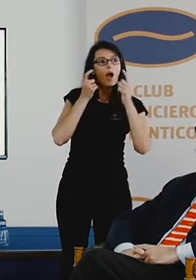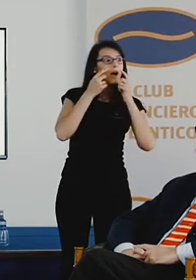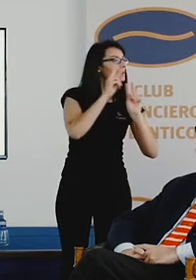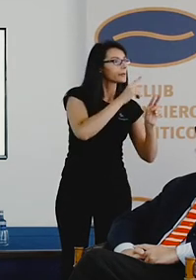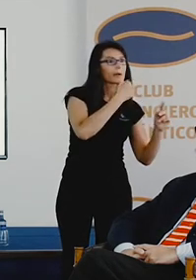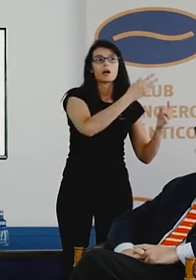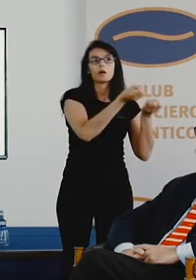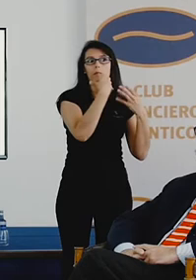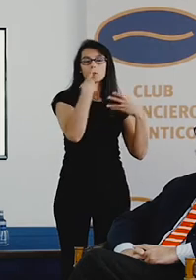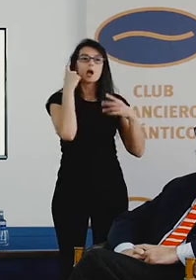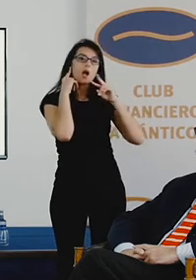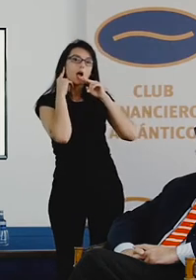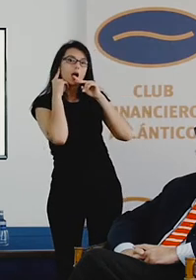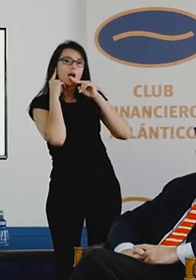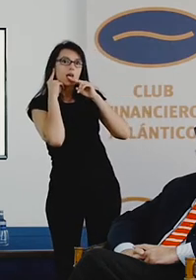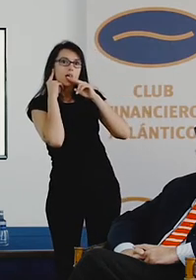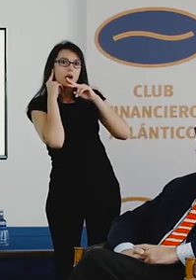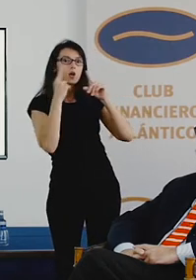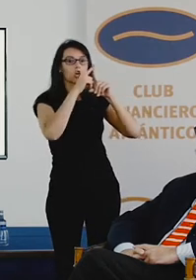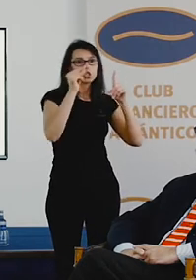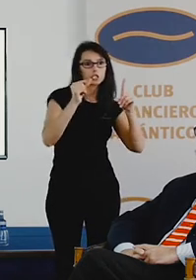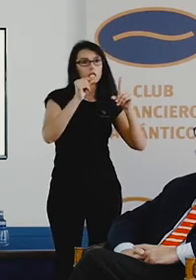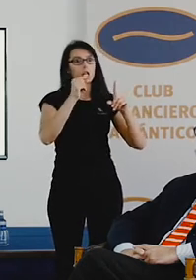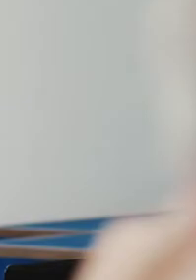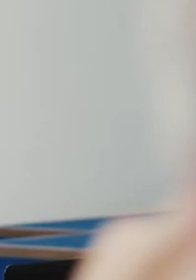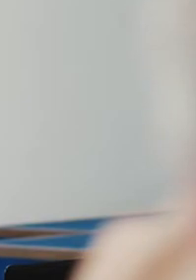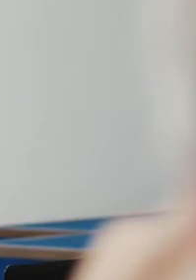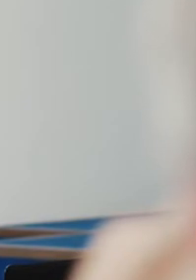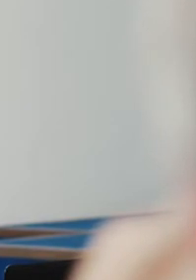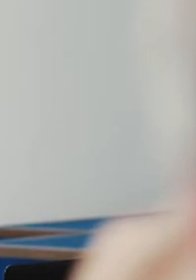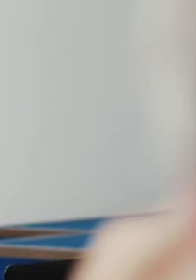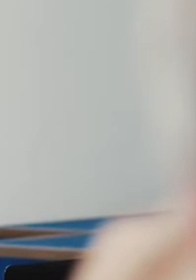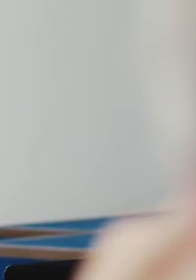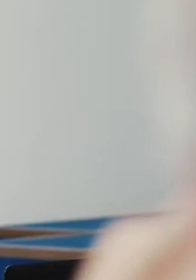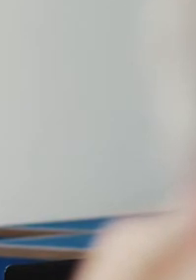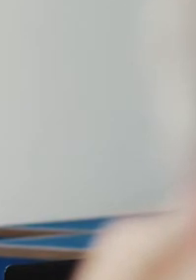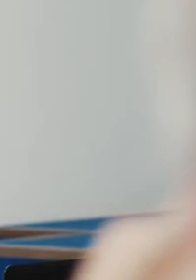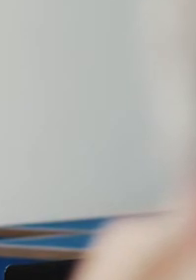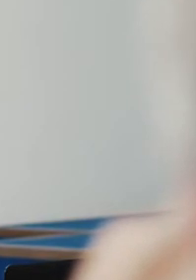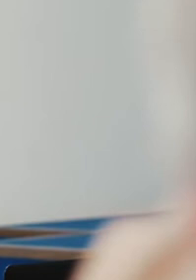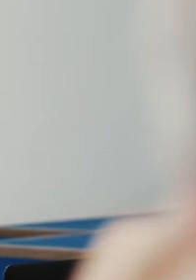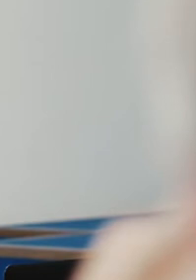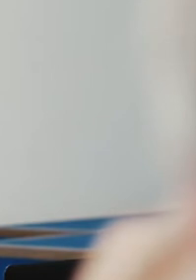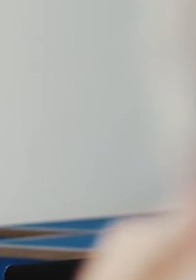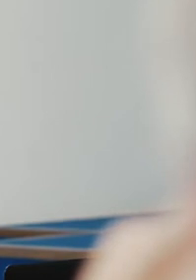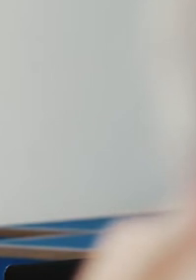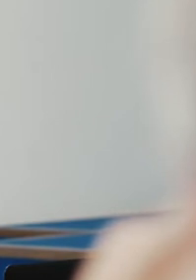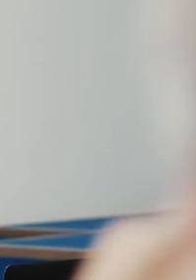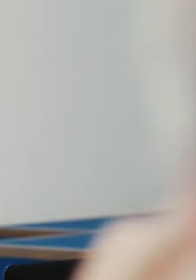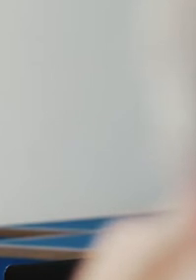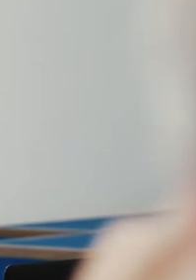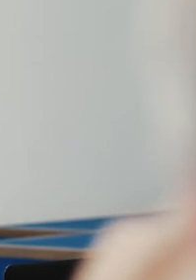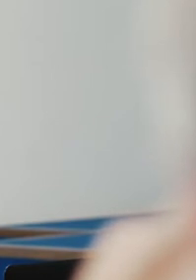Inglés, y enfrente un cajero de no sé qué, y detrás no sé qué. Lo que vosotros así con una mirada lo veis o no. Inicialmente estaba pensado en eso, pero si le